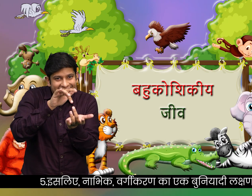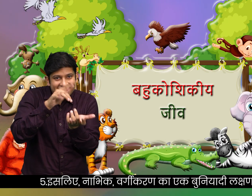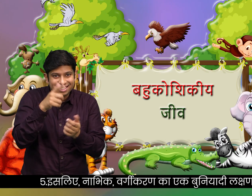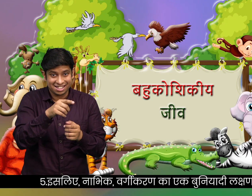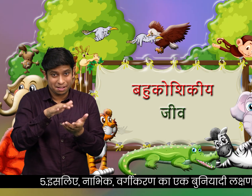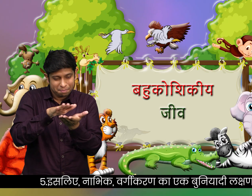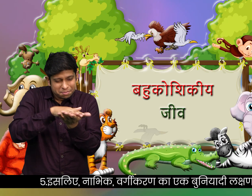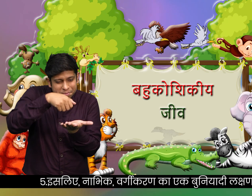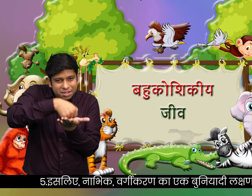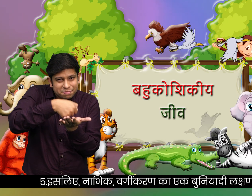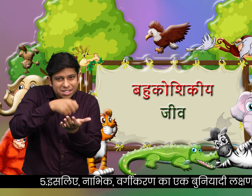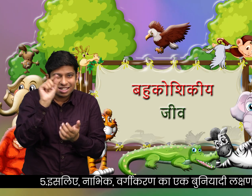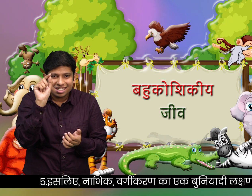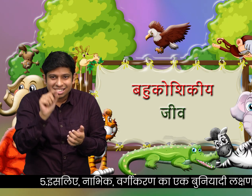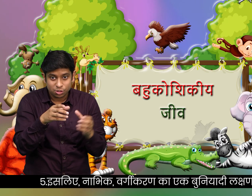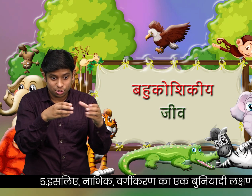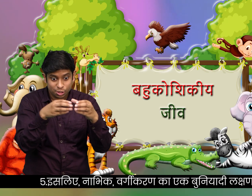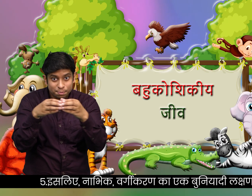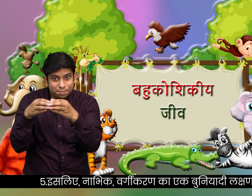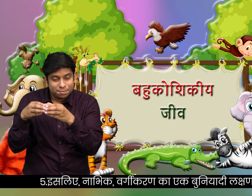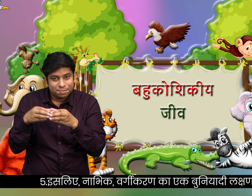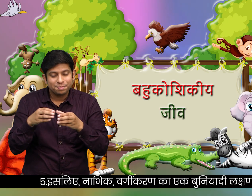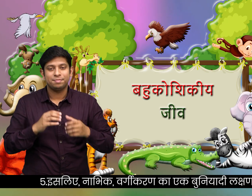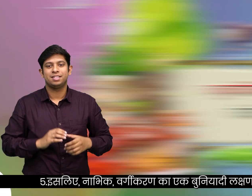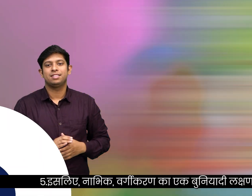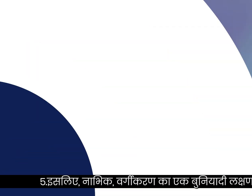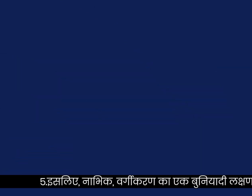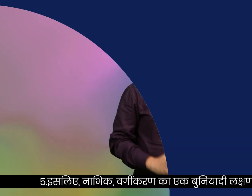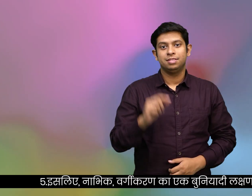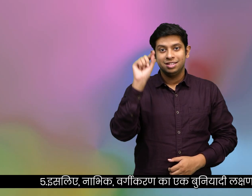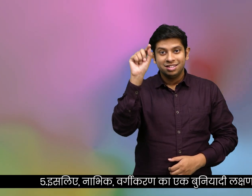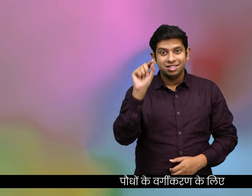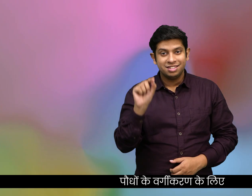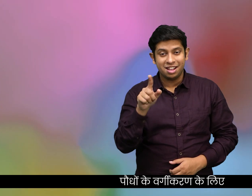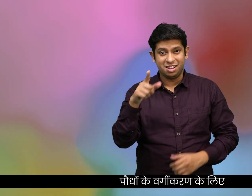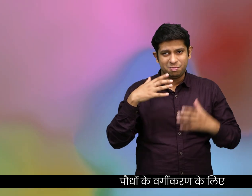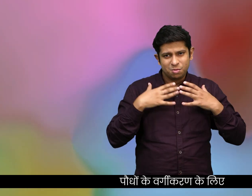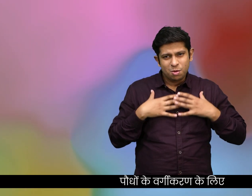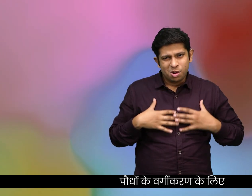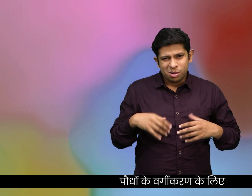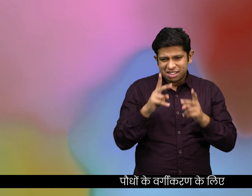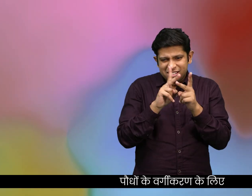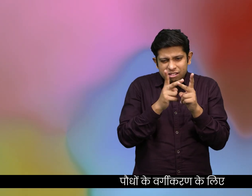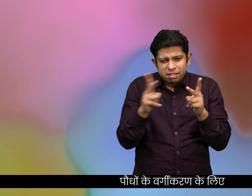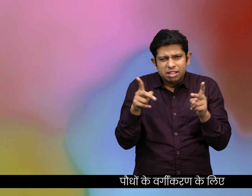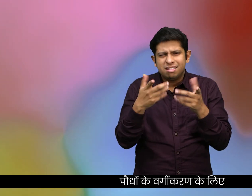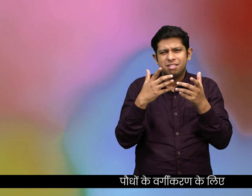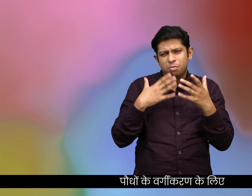इसीलिए नाभिक वर्गीकरण का एक बुनियादी लक्षण हो सकता है। पौधों के वर्गीकरण के लिए उपयोग